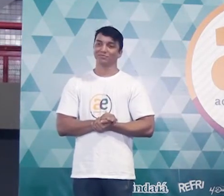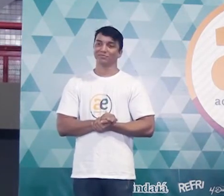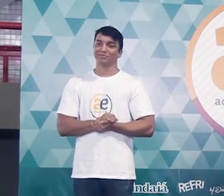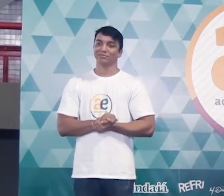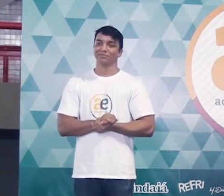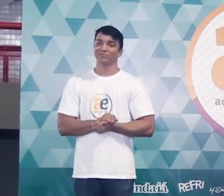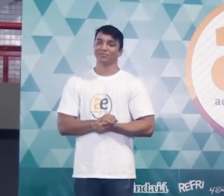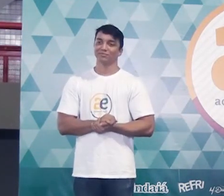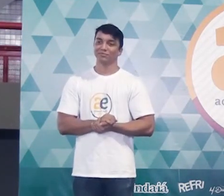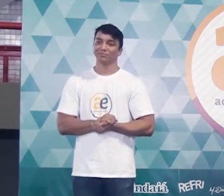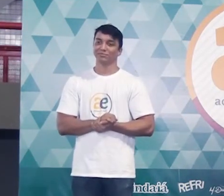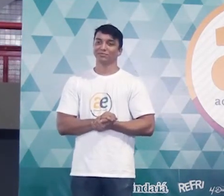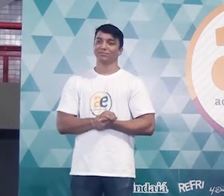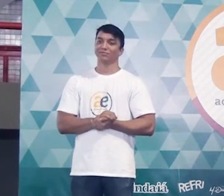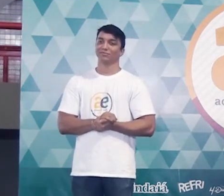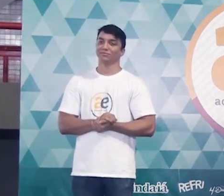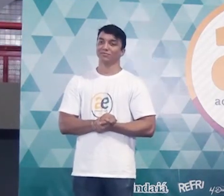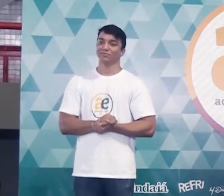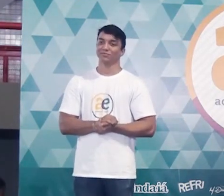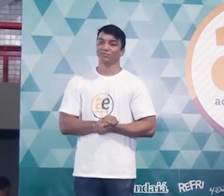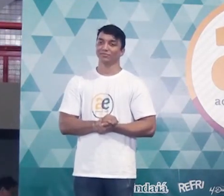Menos um para dengue, com certeza.